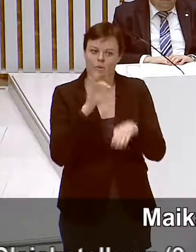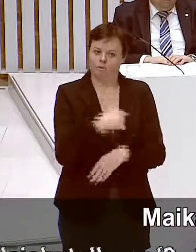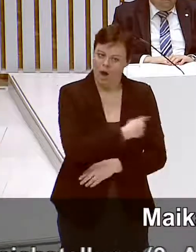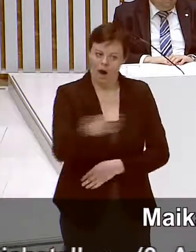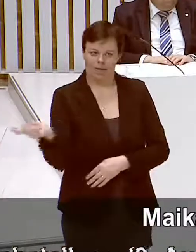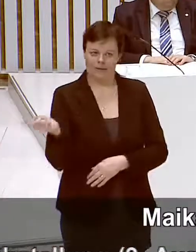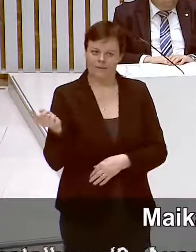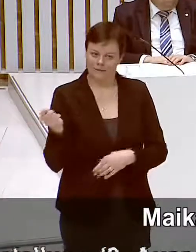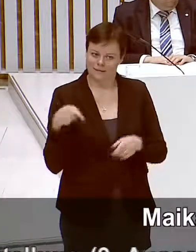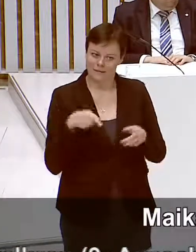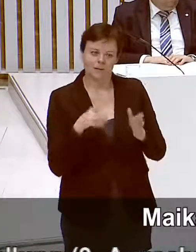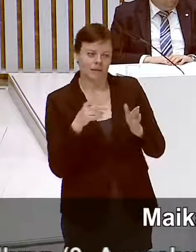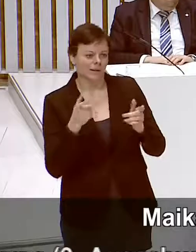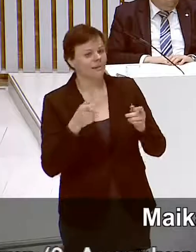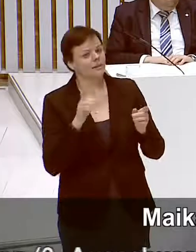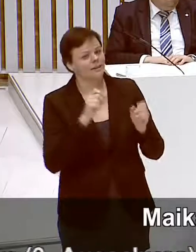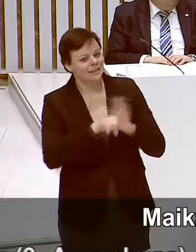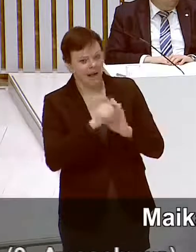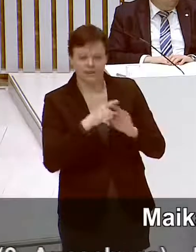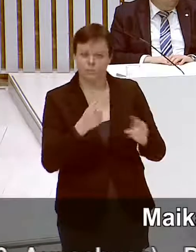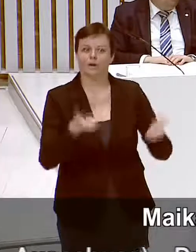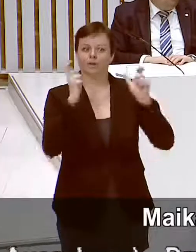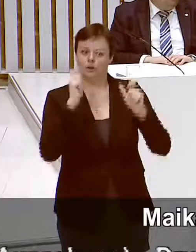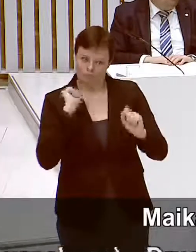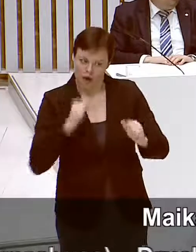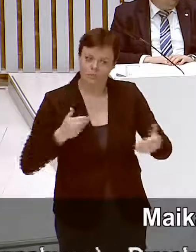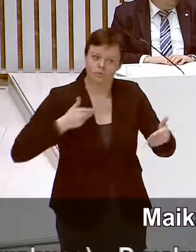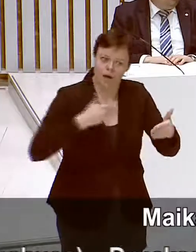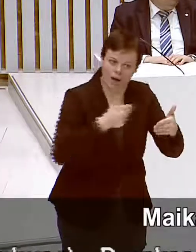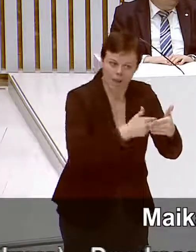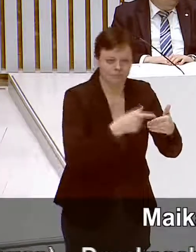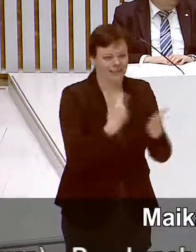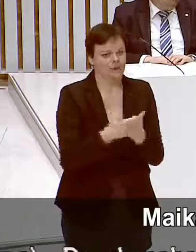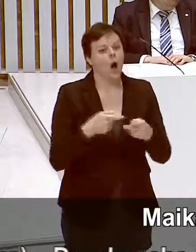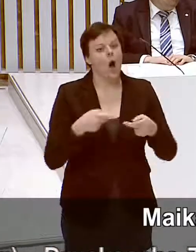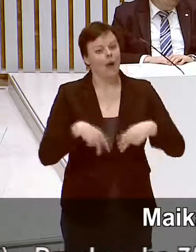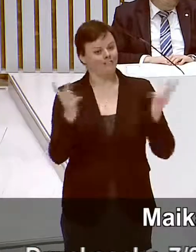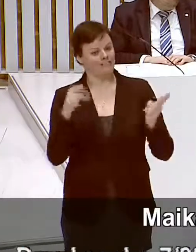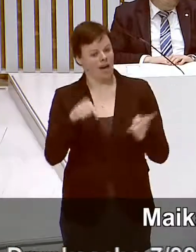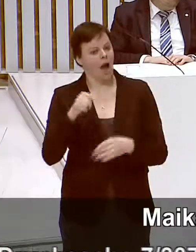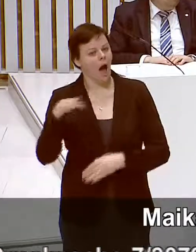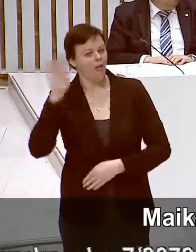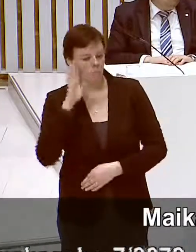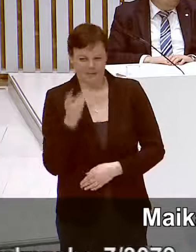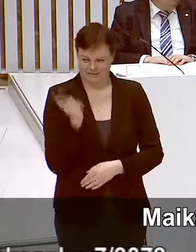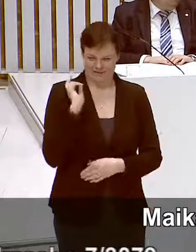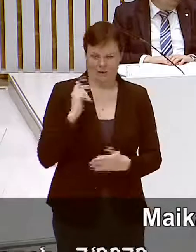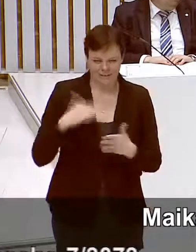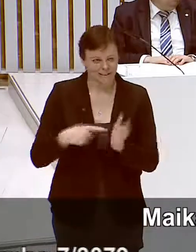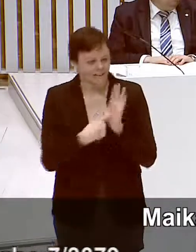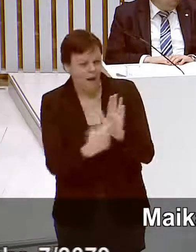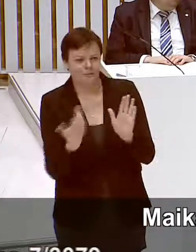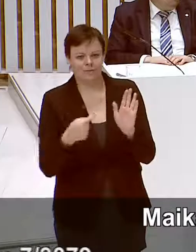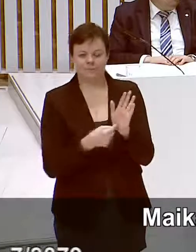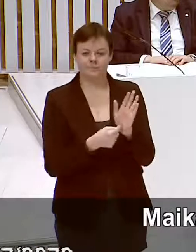digitalisierten Gesellschaft näher bringt. Die öffentliche Anhörung vor 2 Wochen hat aber auch gezeigt, dass